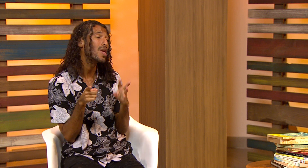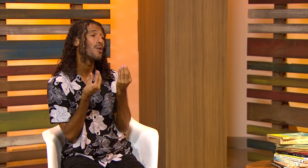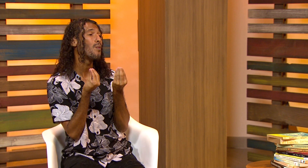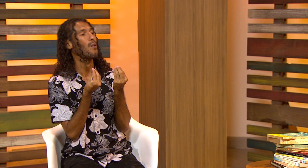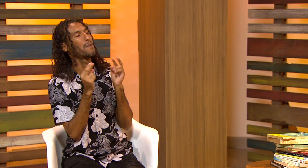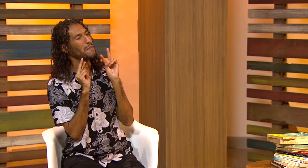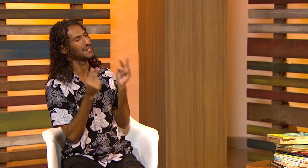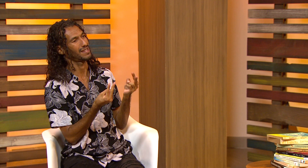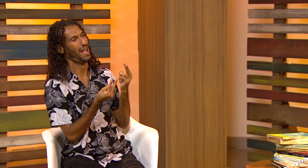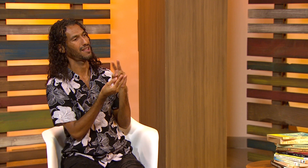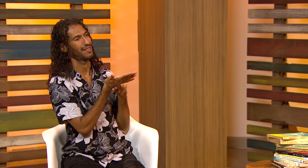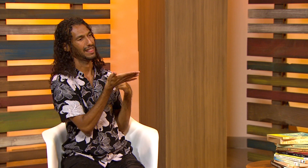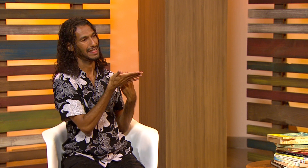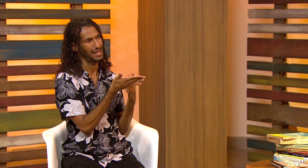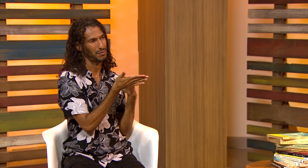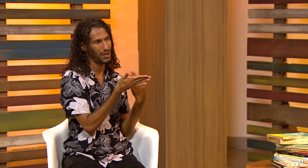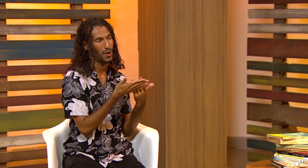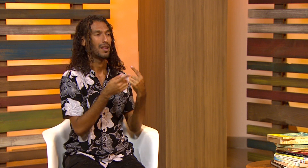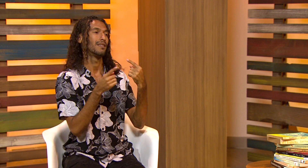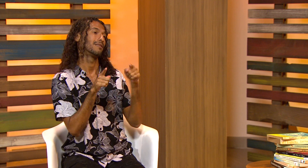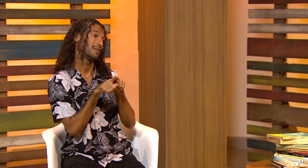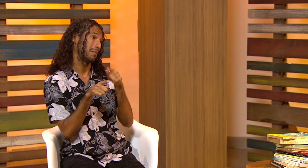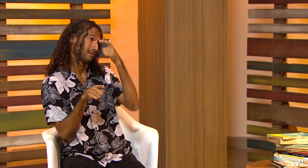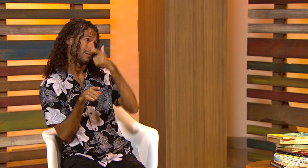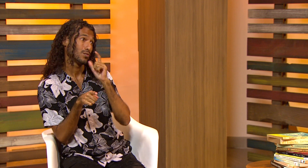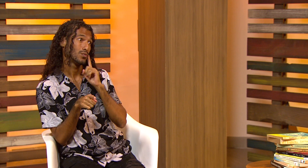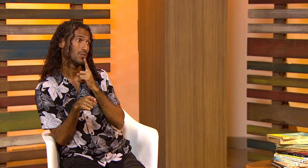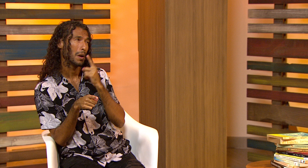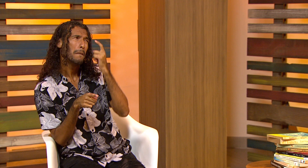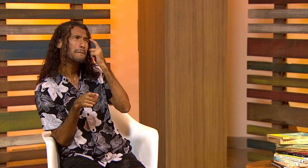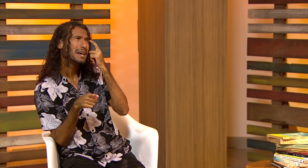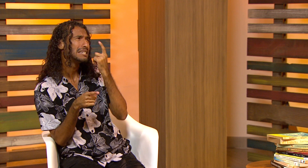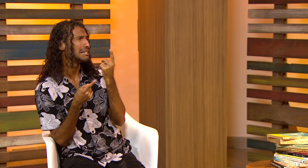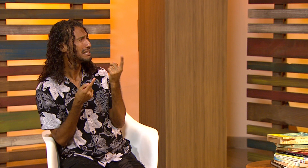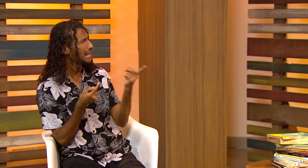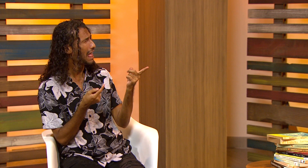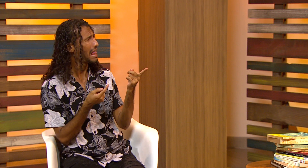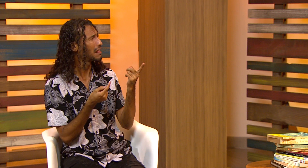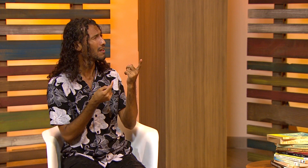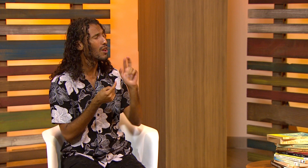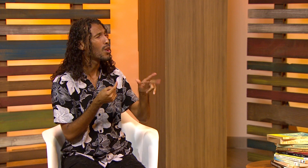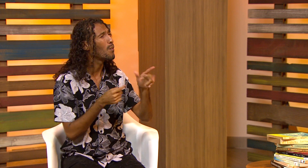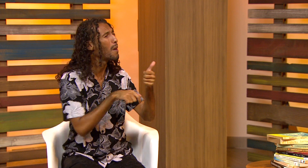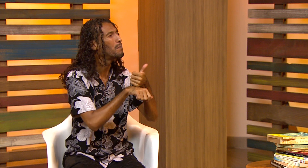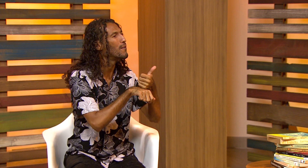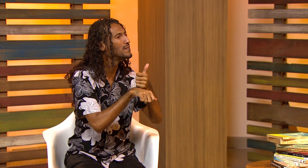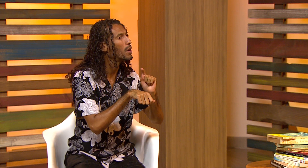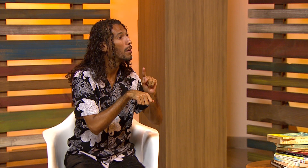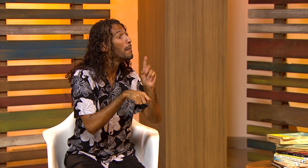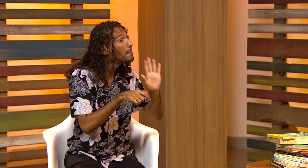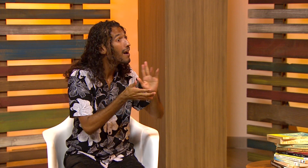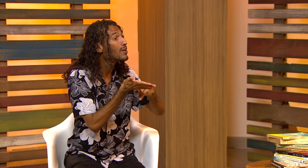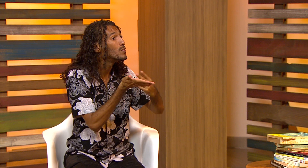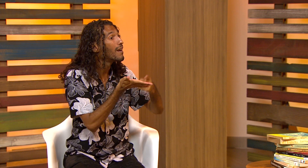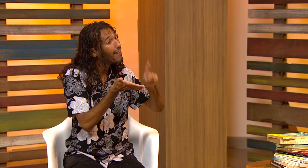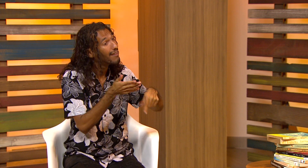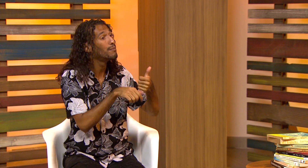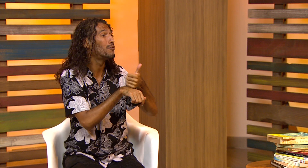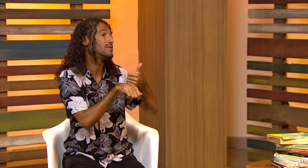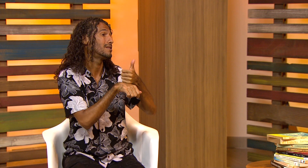E, assim, eu não conhecia muitos termos, né, muita interpretação, pensar como que poderia ser feito com esses profissionais,